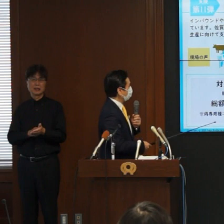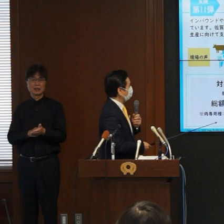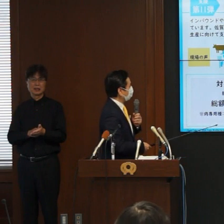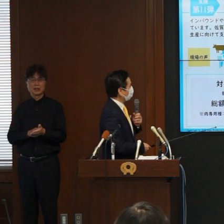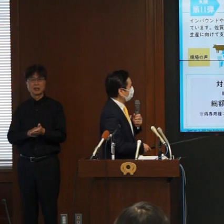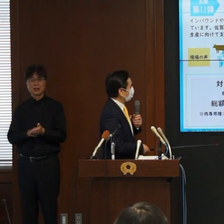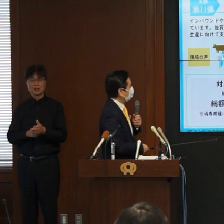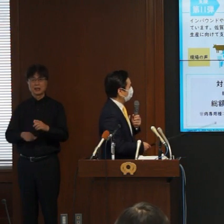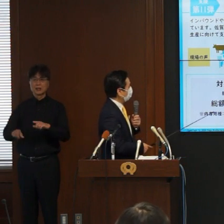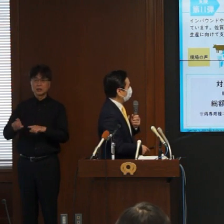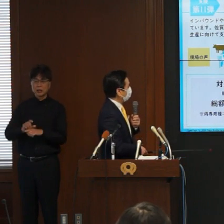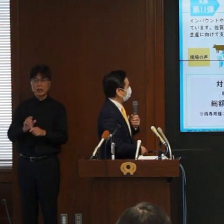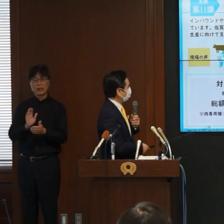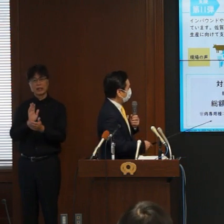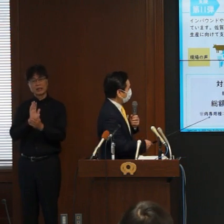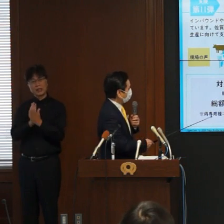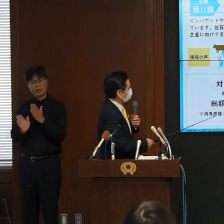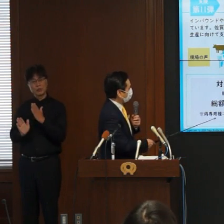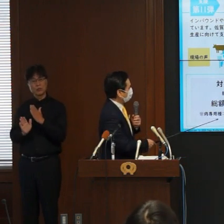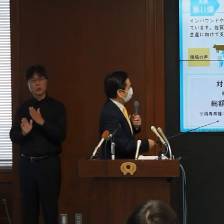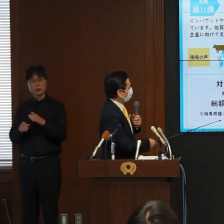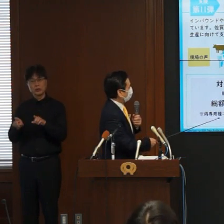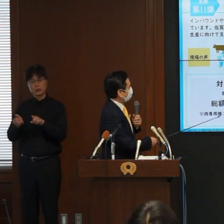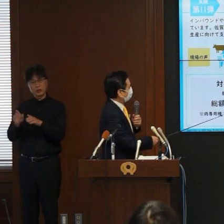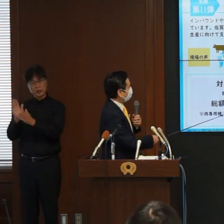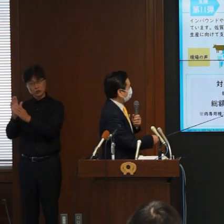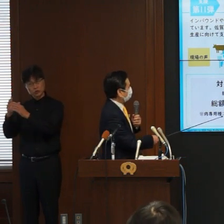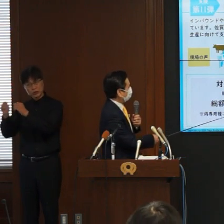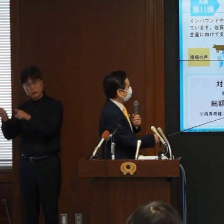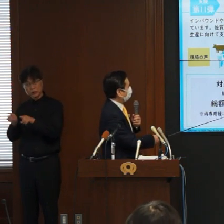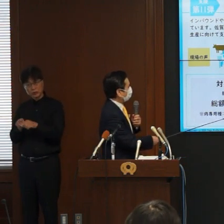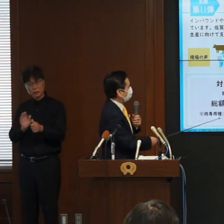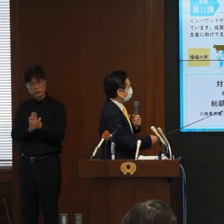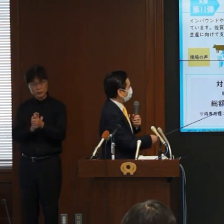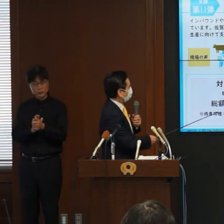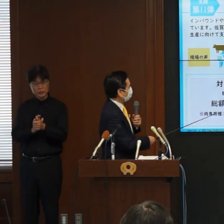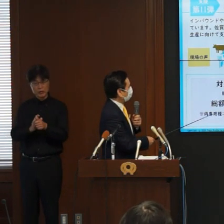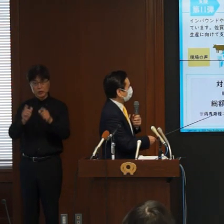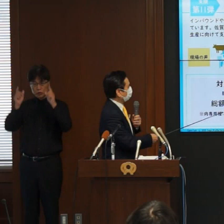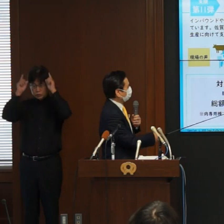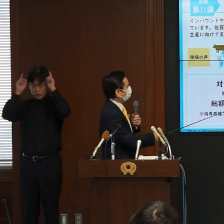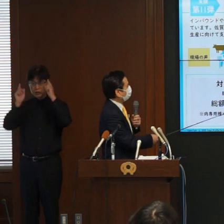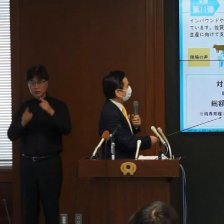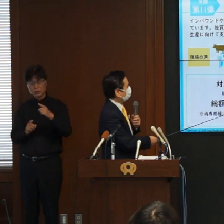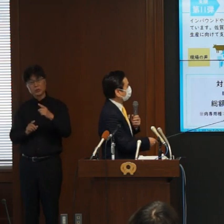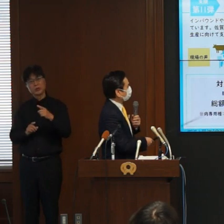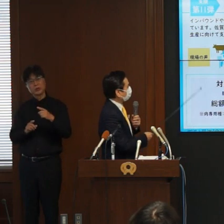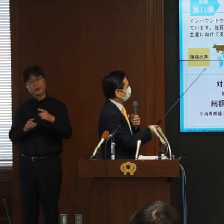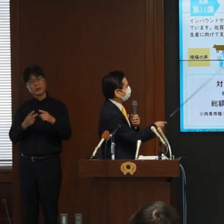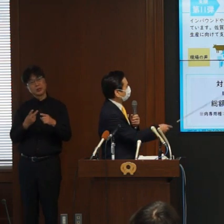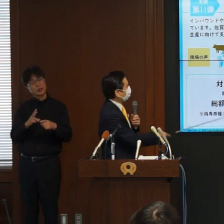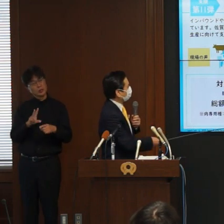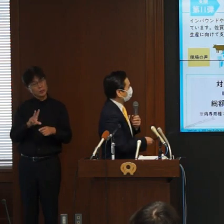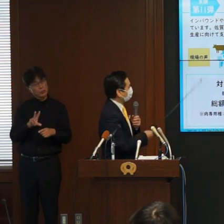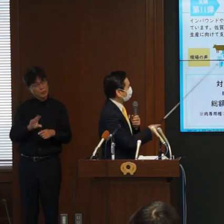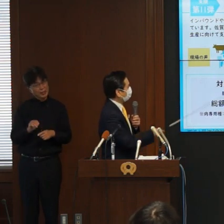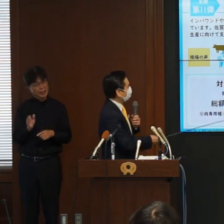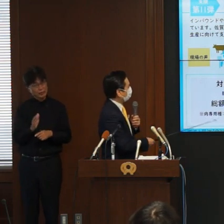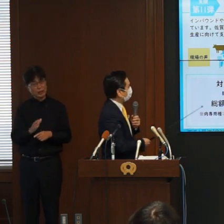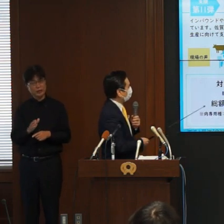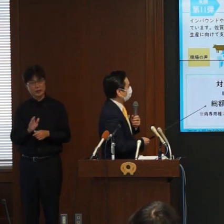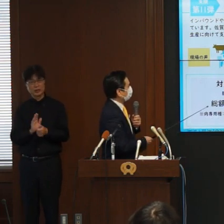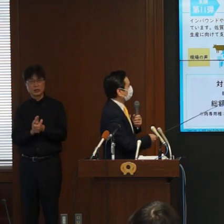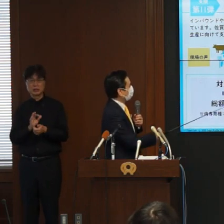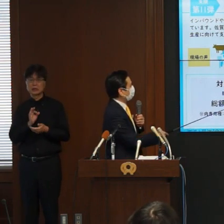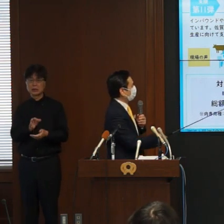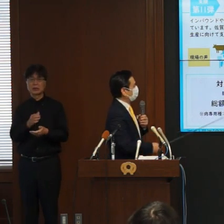応援しようということで、ここにありますが、1頭当たり牛だと2万円とか、そういったものを支援してい